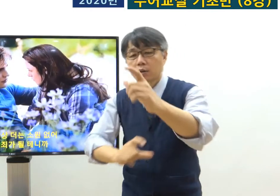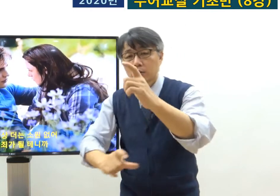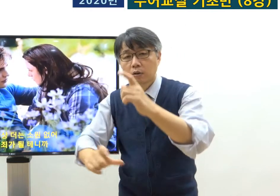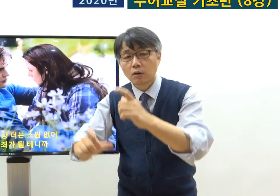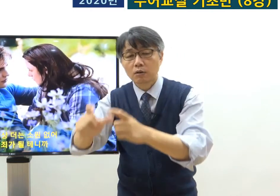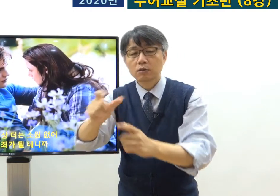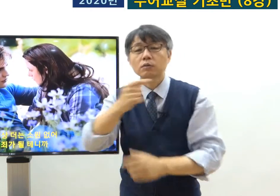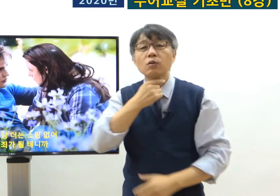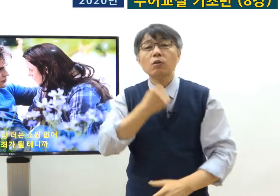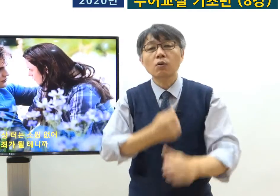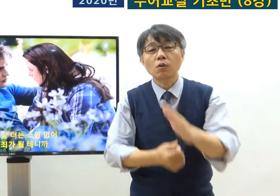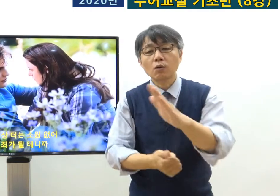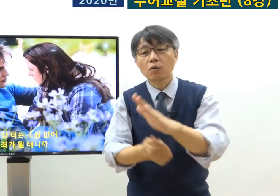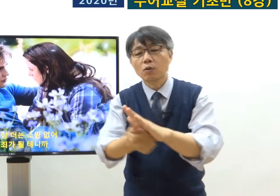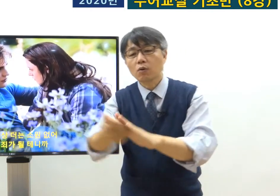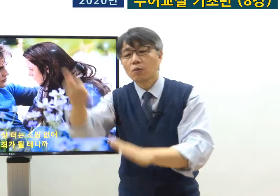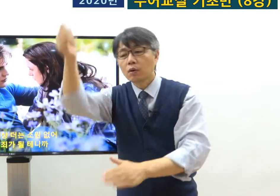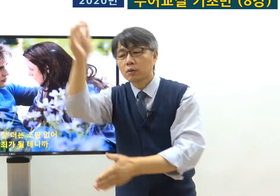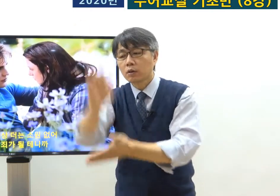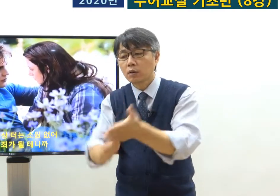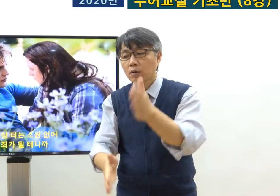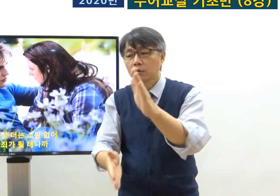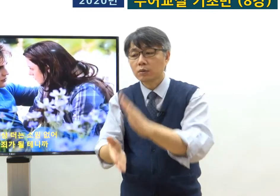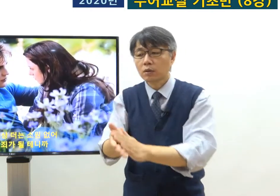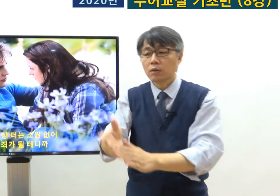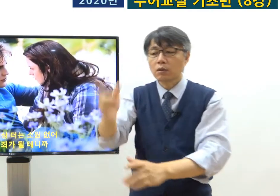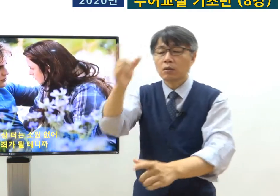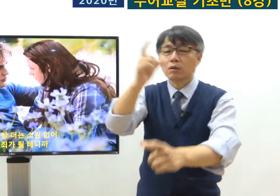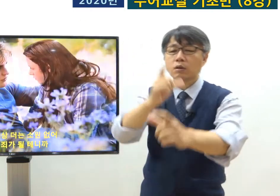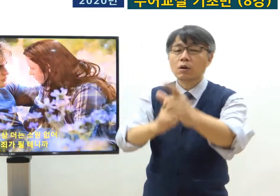세상 더는 소원 없어